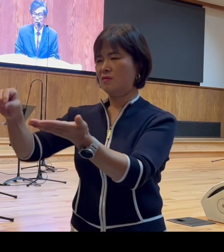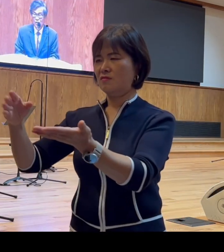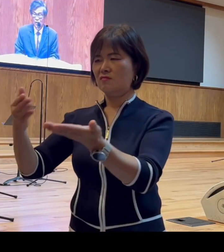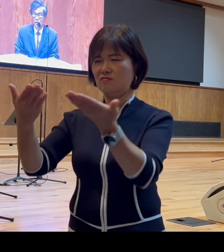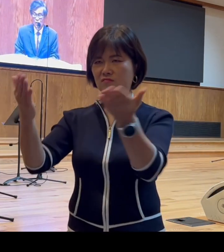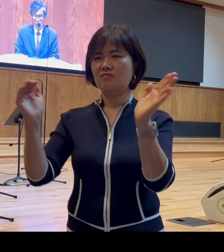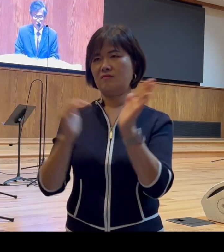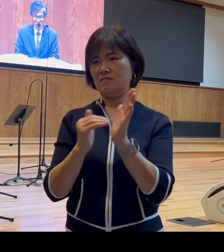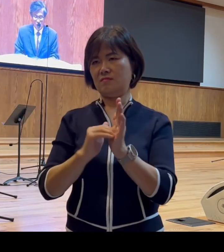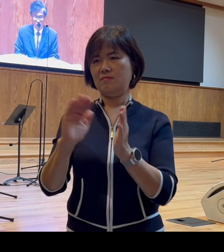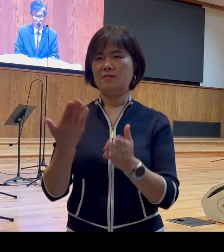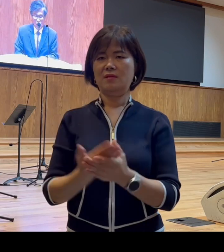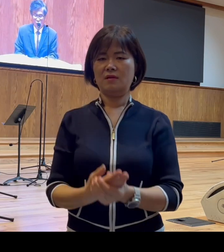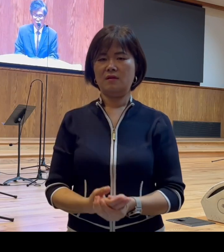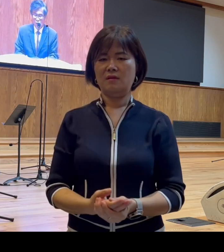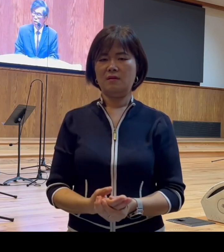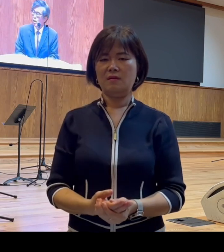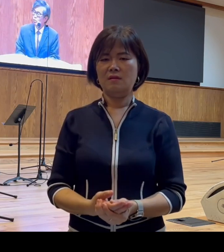줍니다.